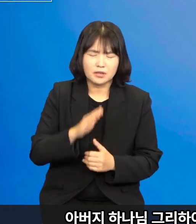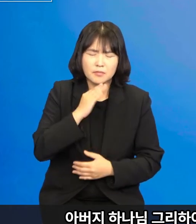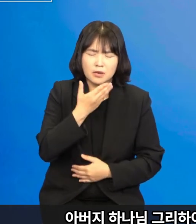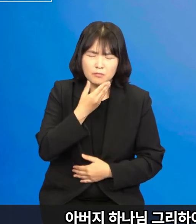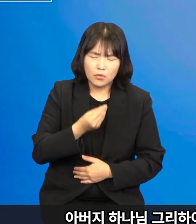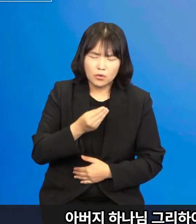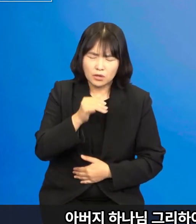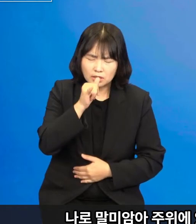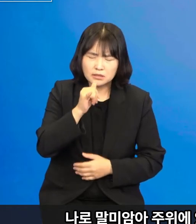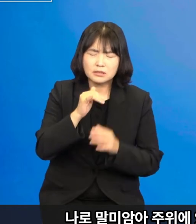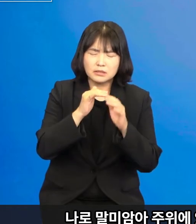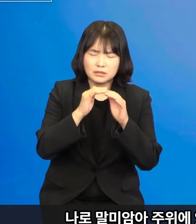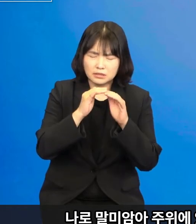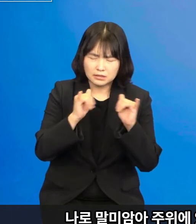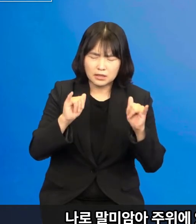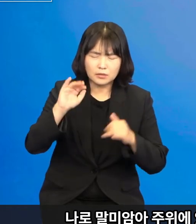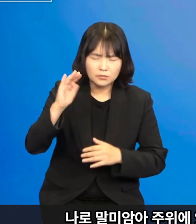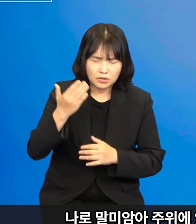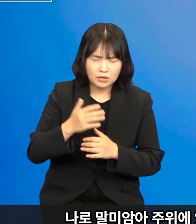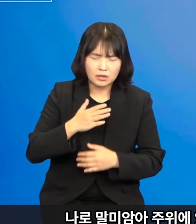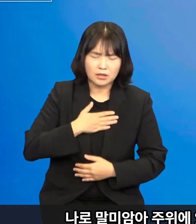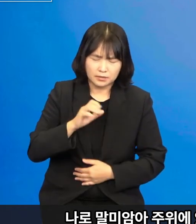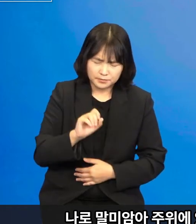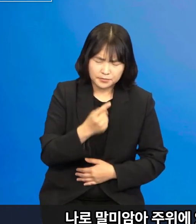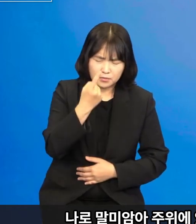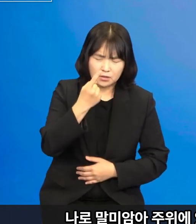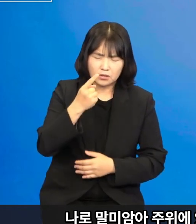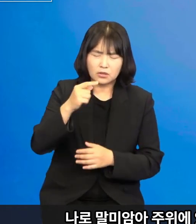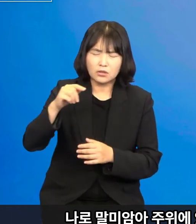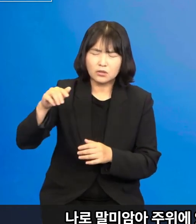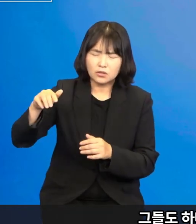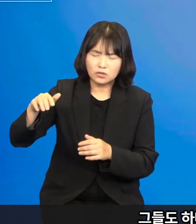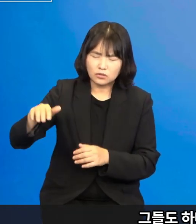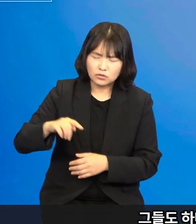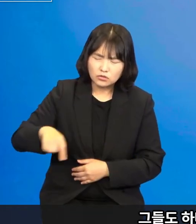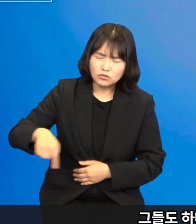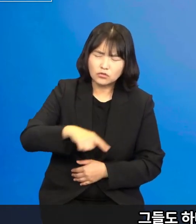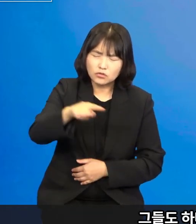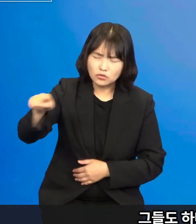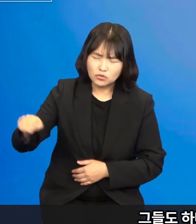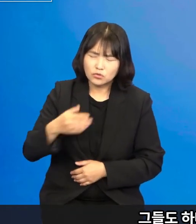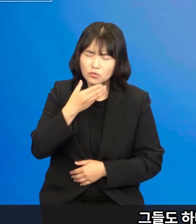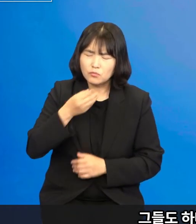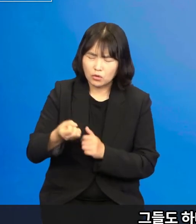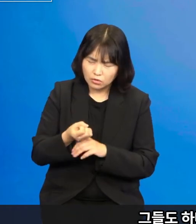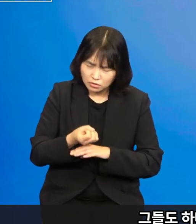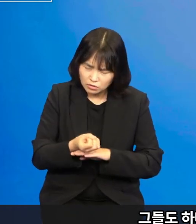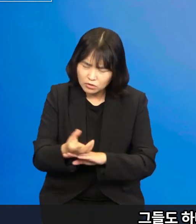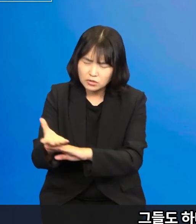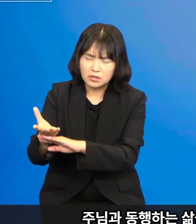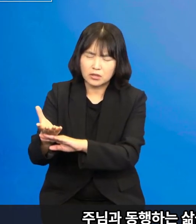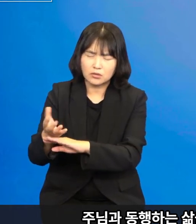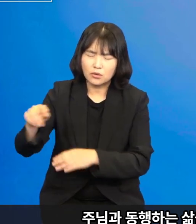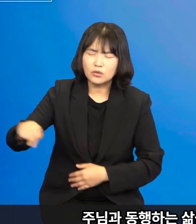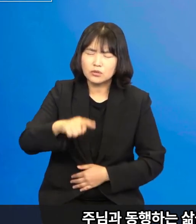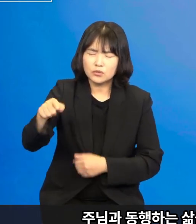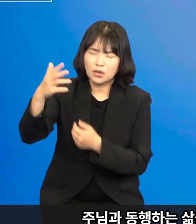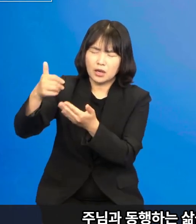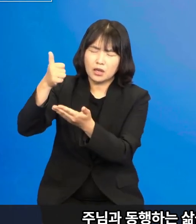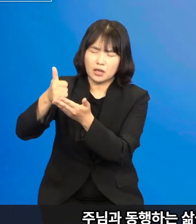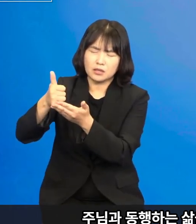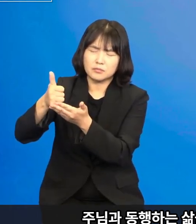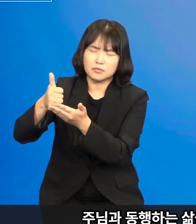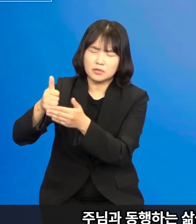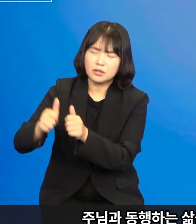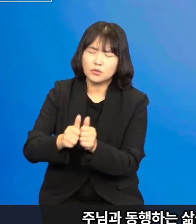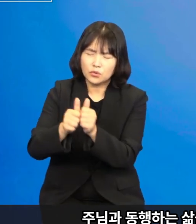자의 삶을 살아서 나로 말미암아 주위에 있는 사람들이 복을 얻게 하시고 그들도 하나님 앞에 엎드리며 주님과 동행하는